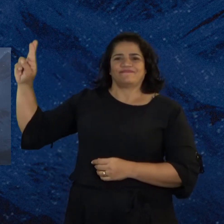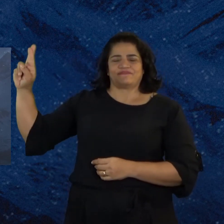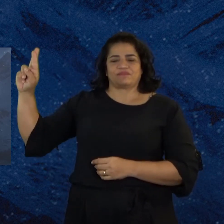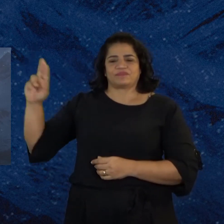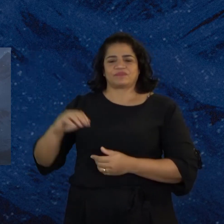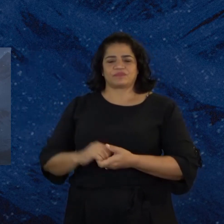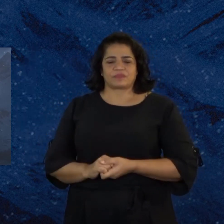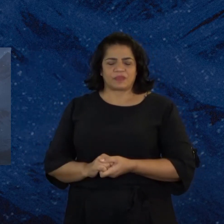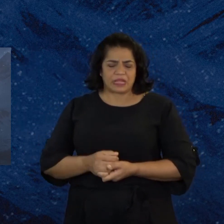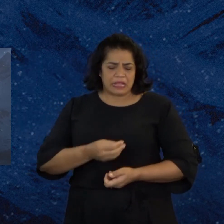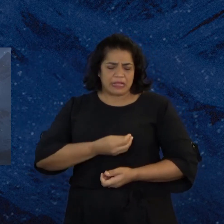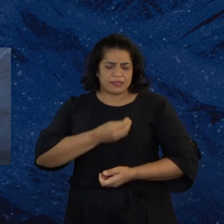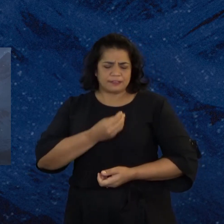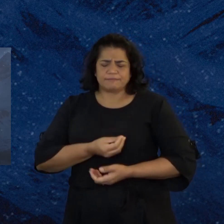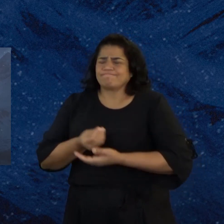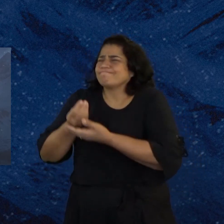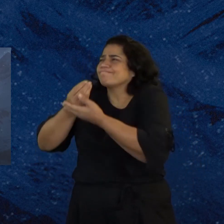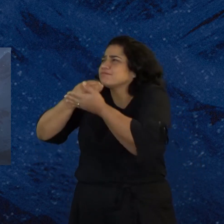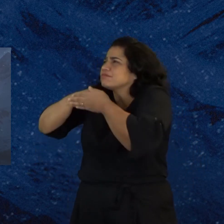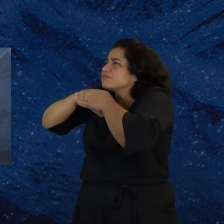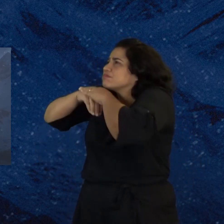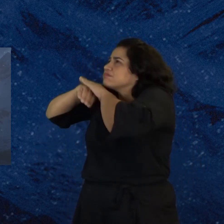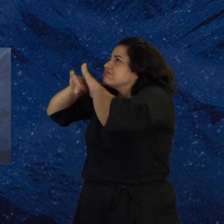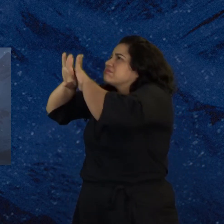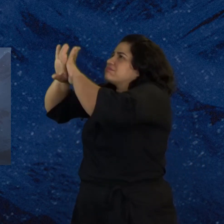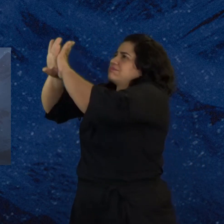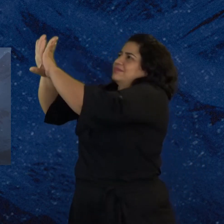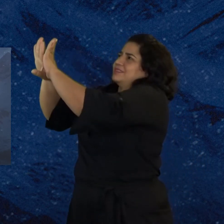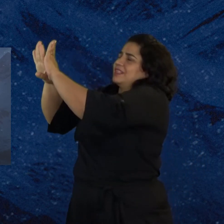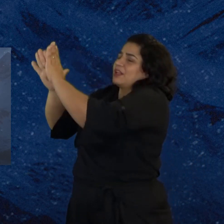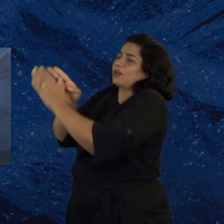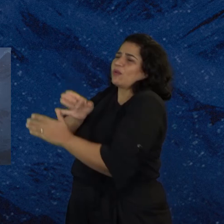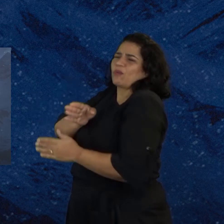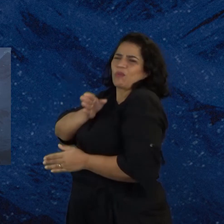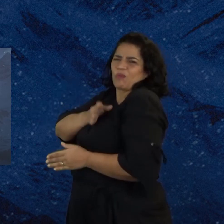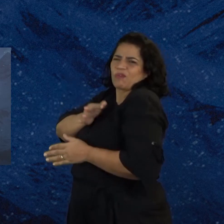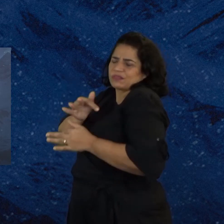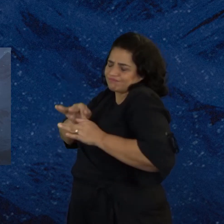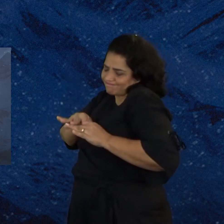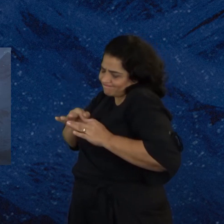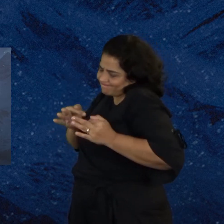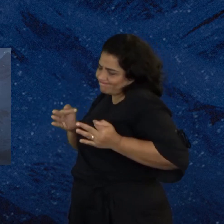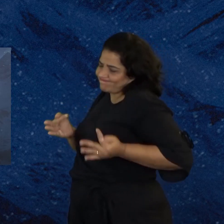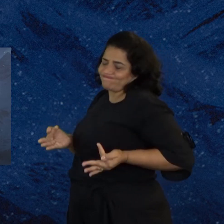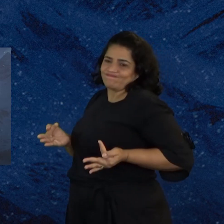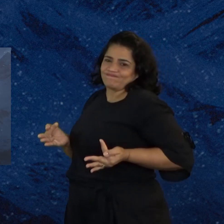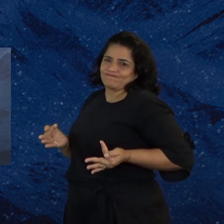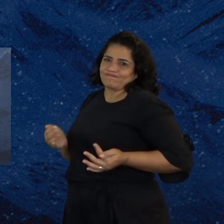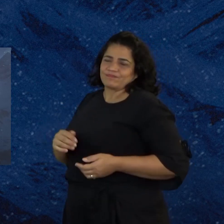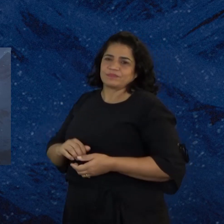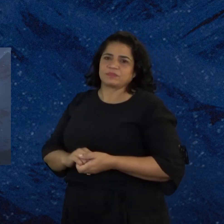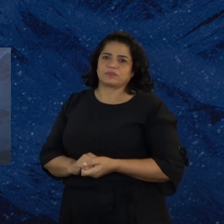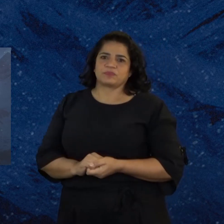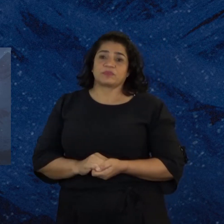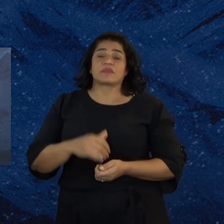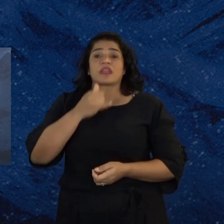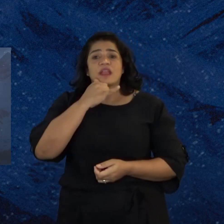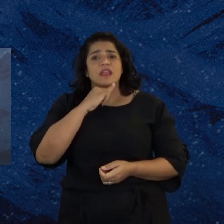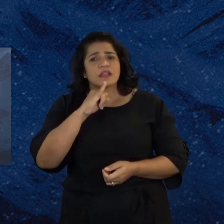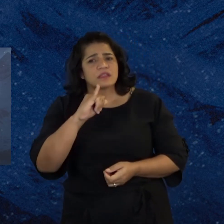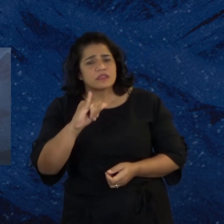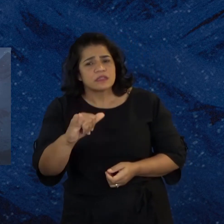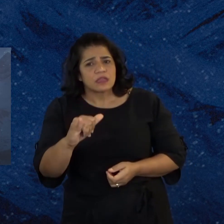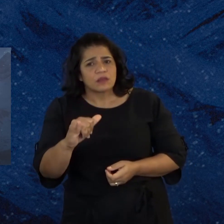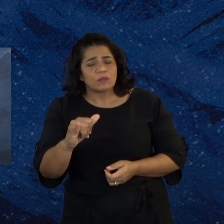Se entregando ao Senhor com muita simplicidade. Eu destaco aqui o trabalho dos